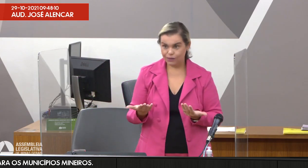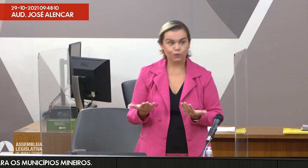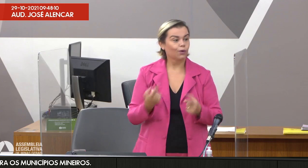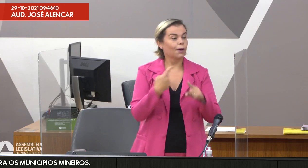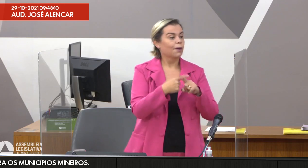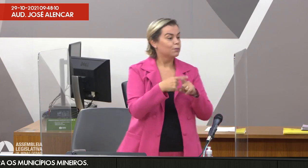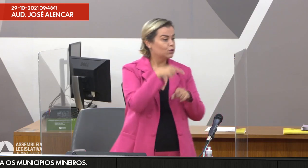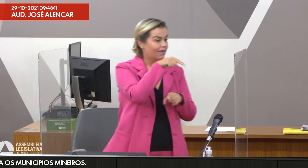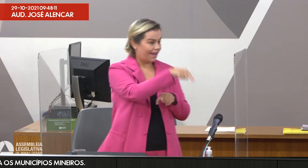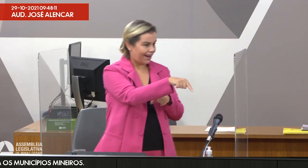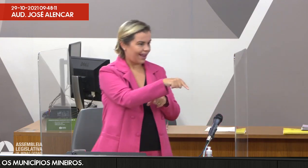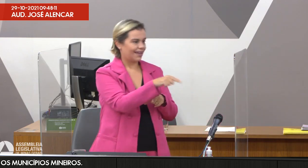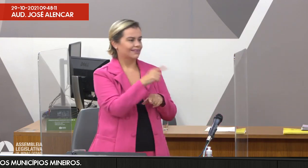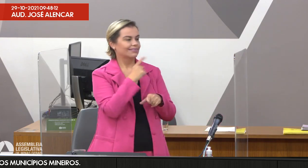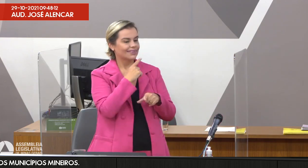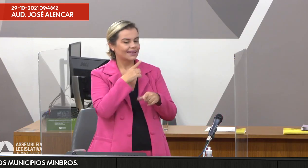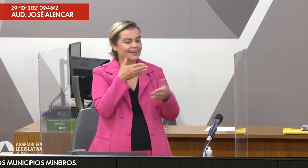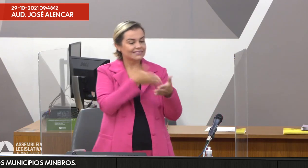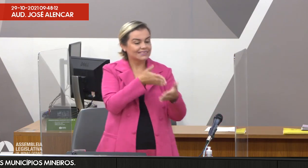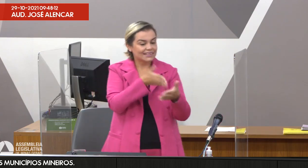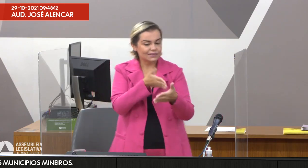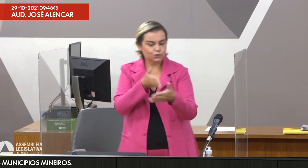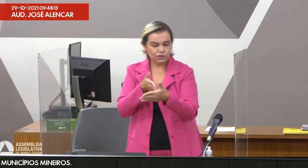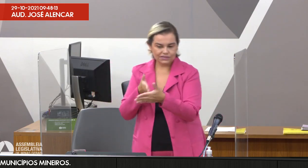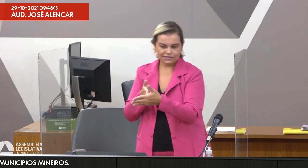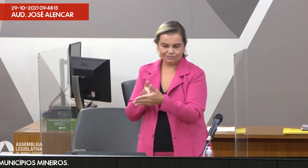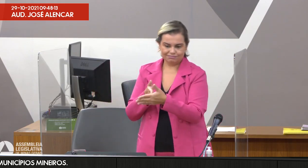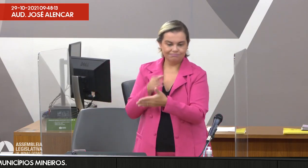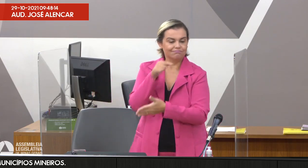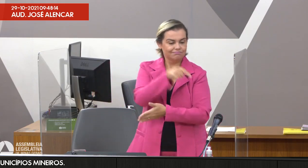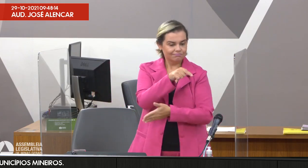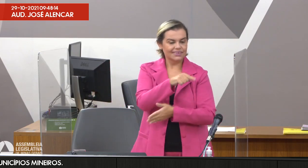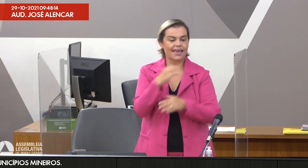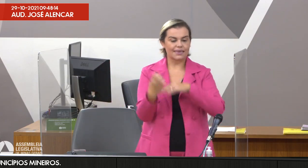doutores, têm dificuldade de ingresso no mercado de trabalho.